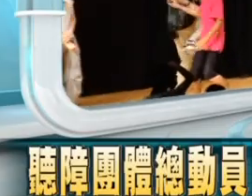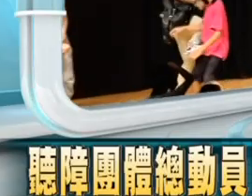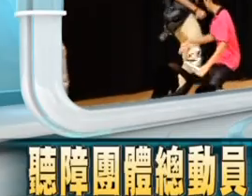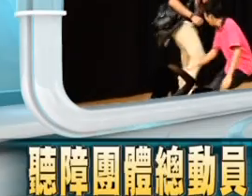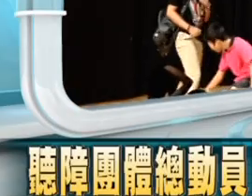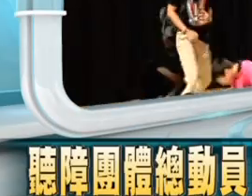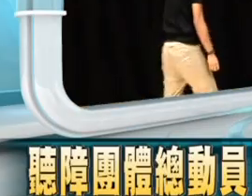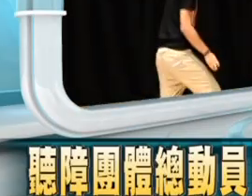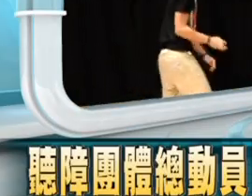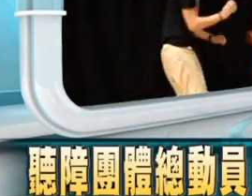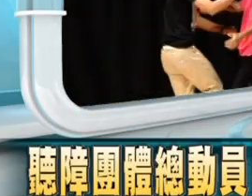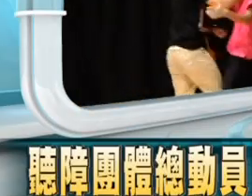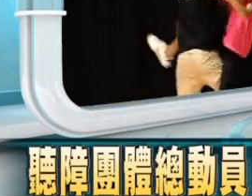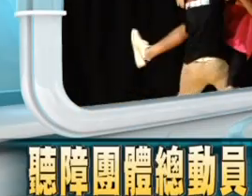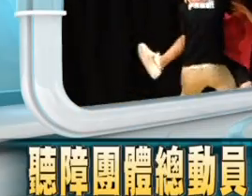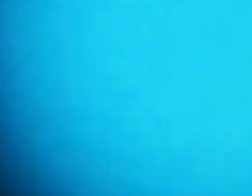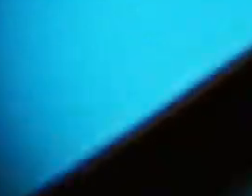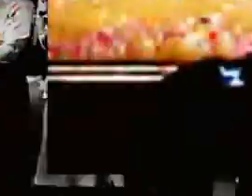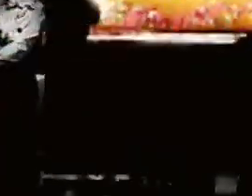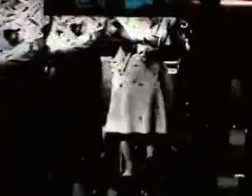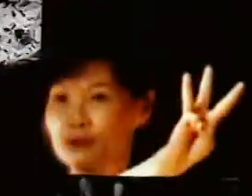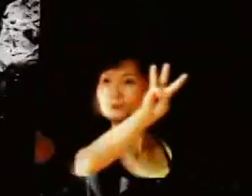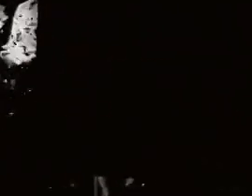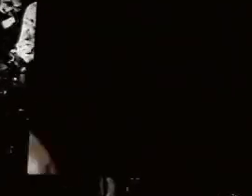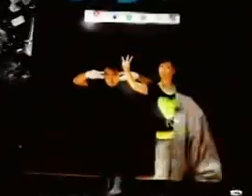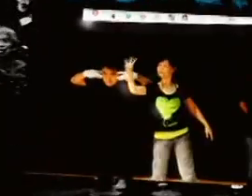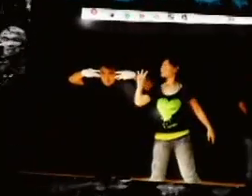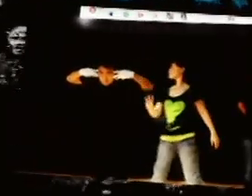这庆祝活动。